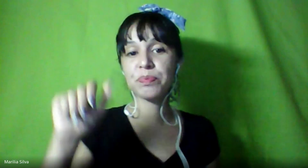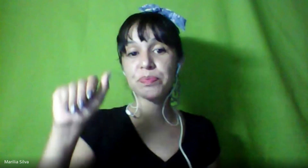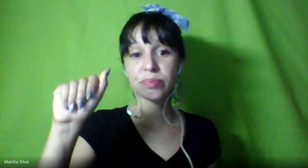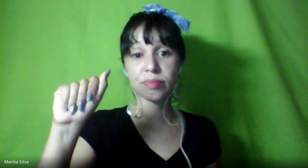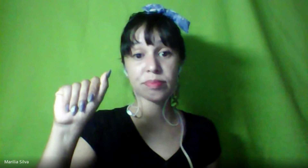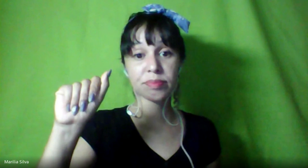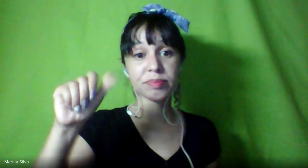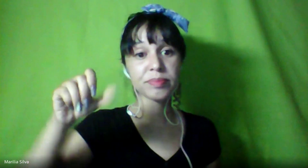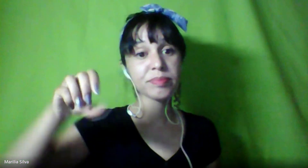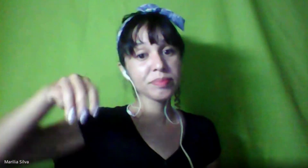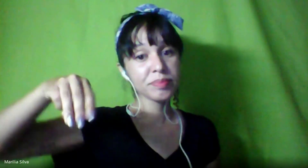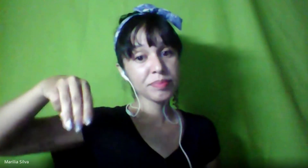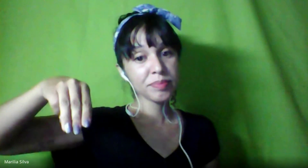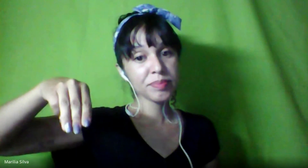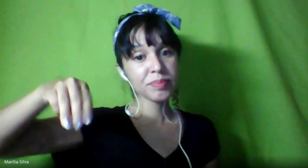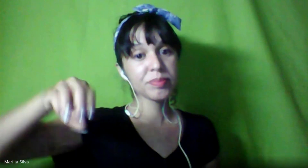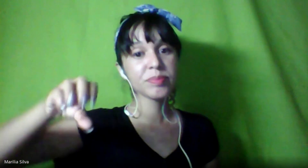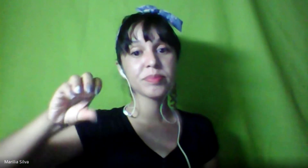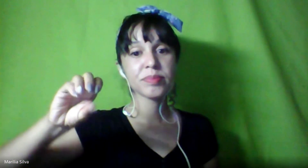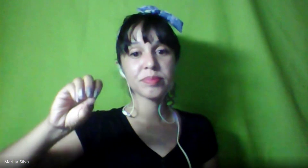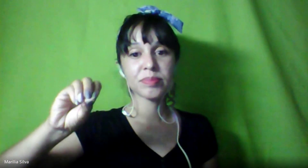exemplo.